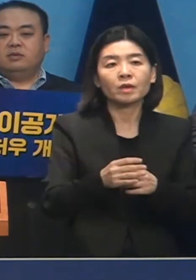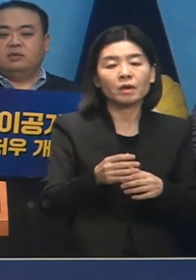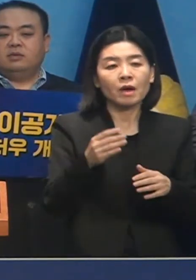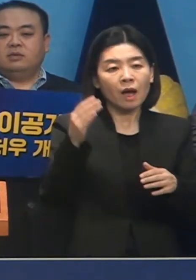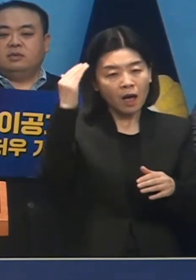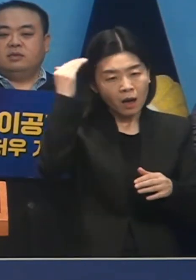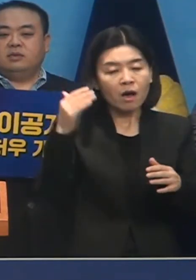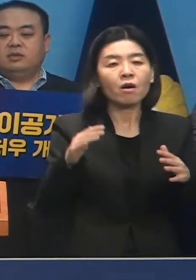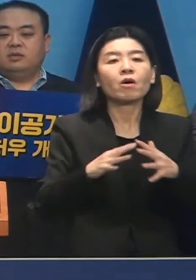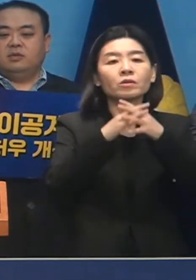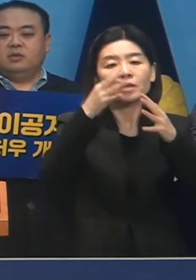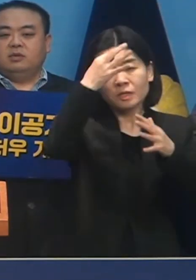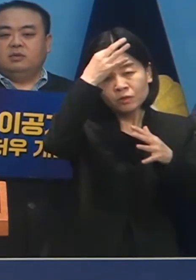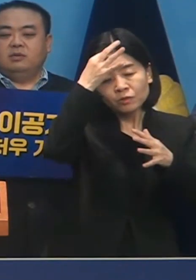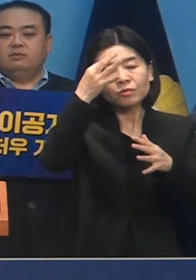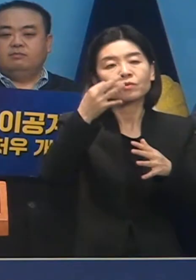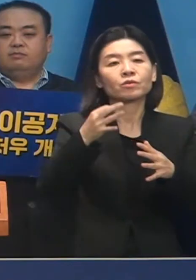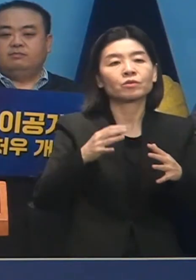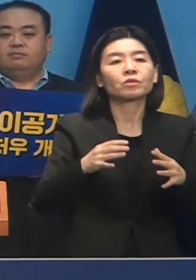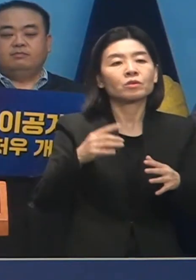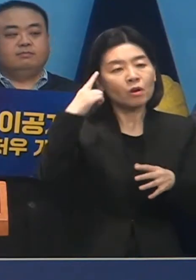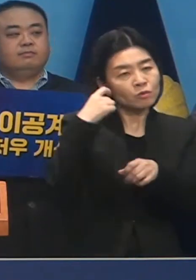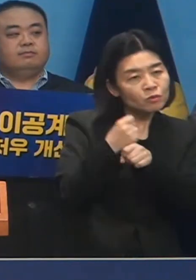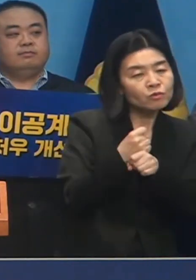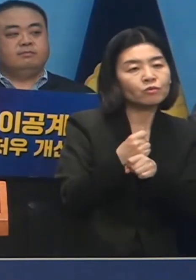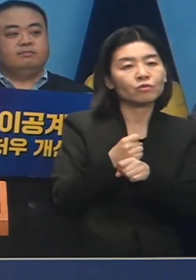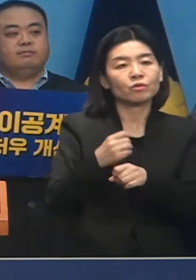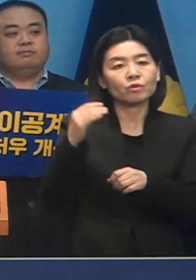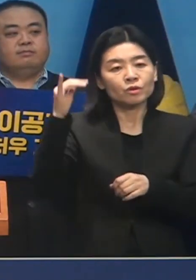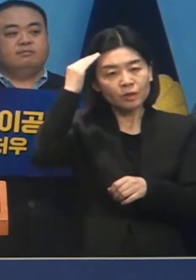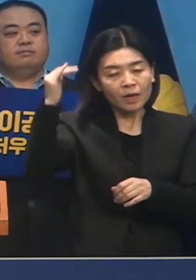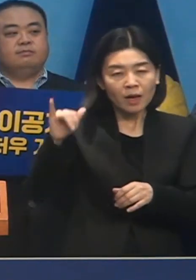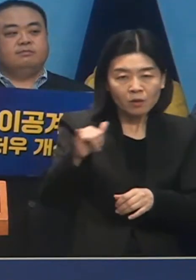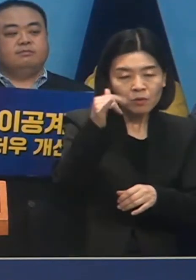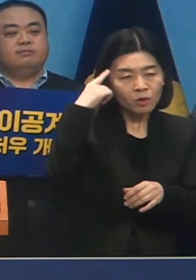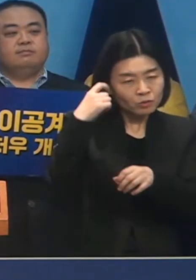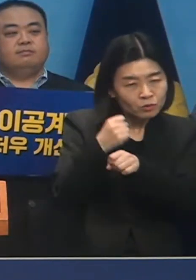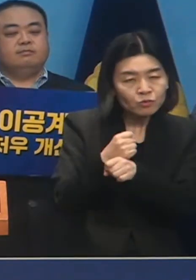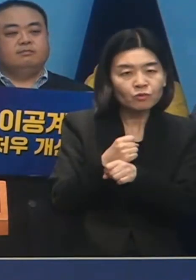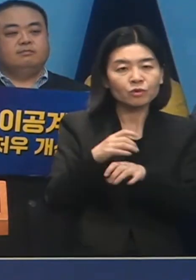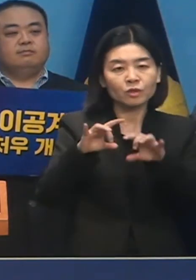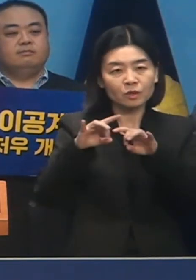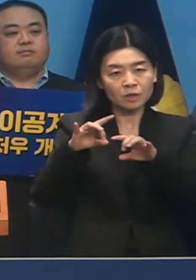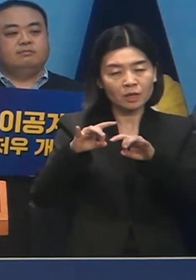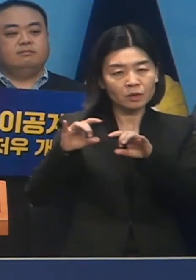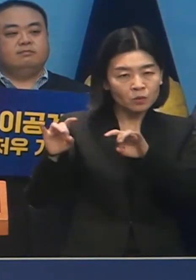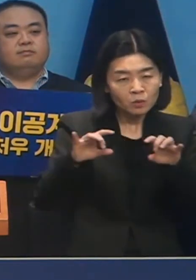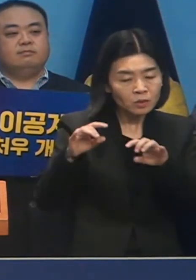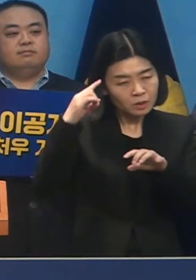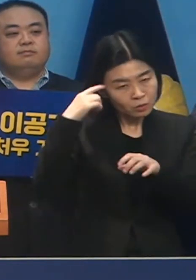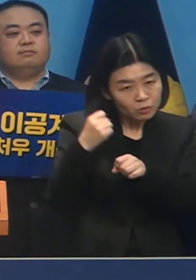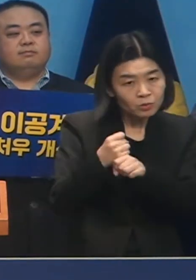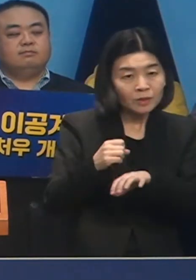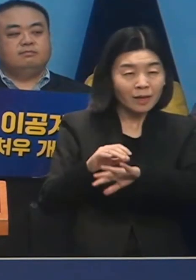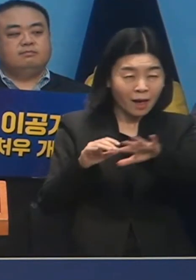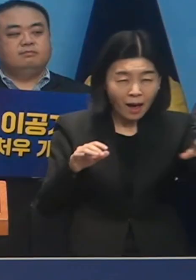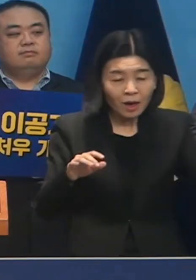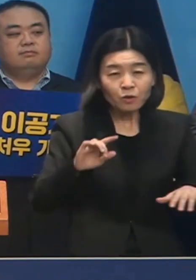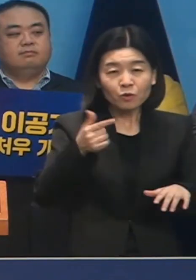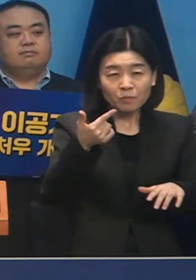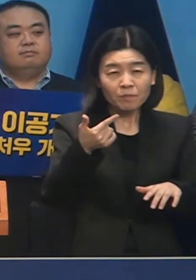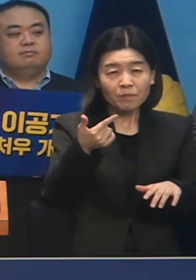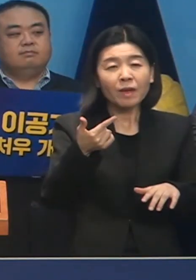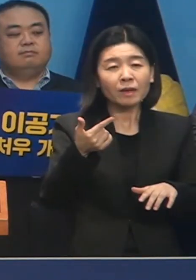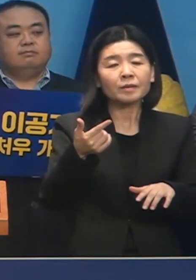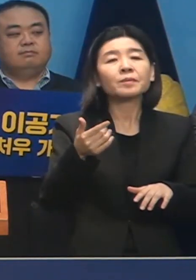한국건설기술연구원들, 대한항공연구원들, 전자통신연구원들 등 619명이 더불어민주당 이재명 후보를 지지하겠다고